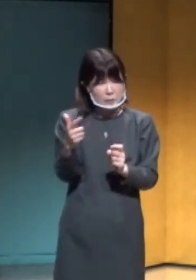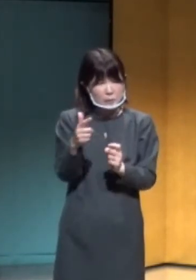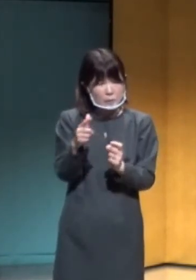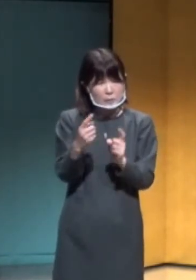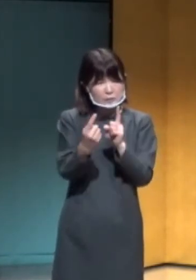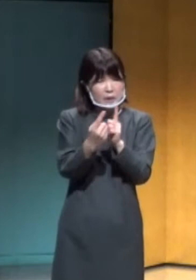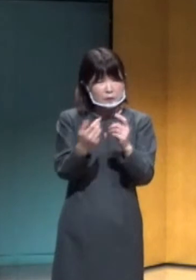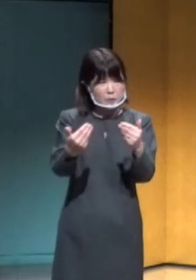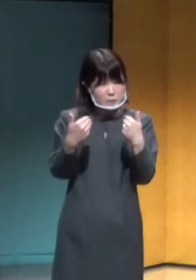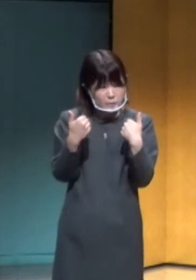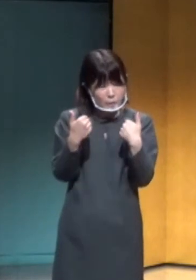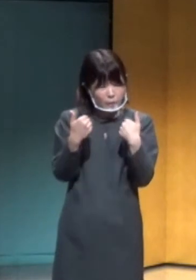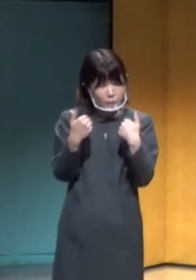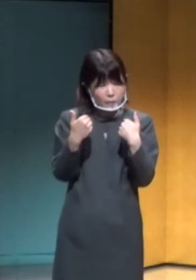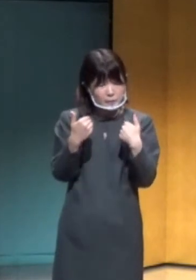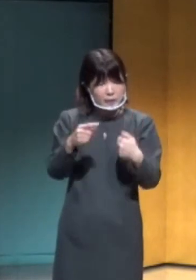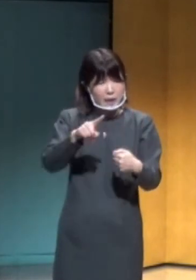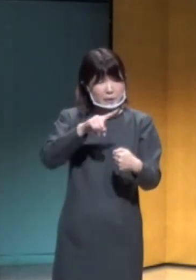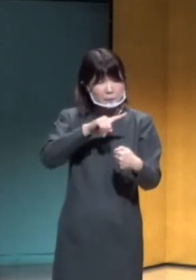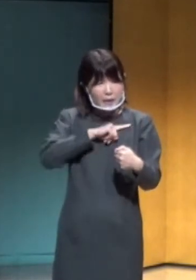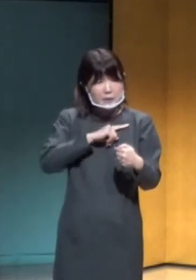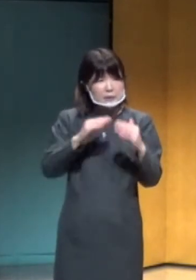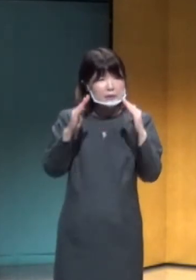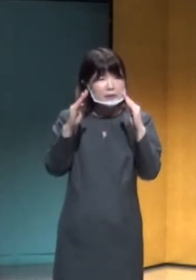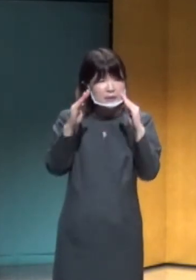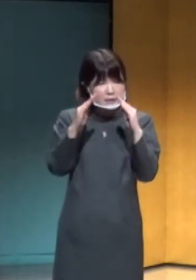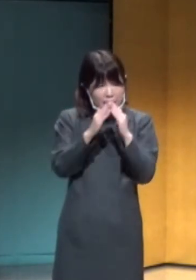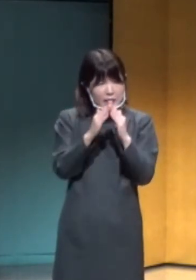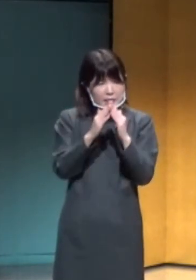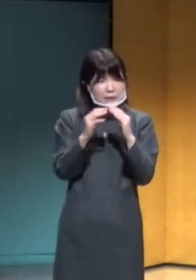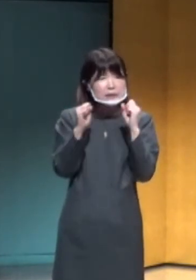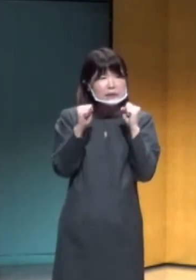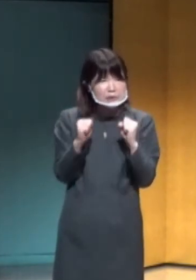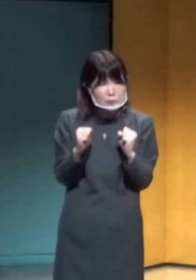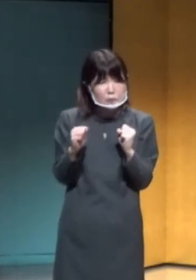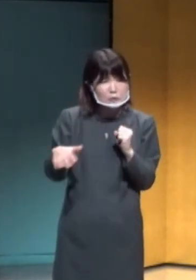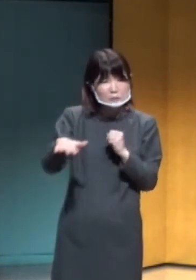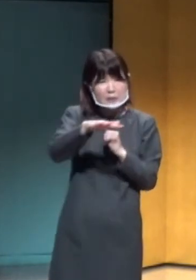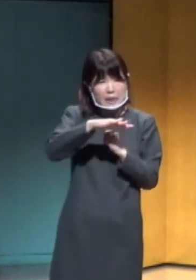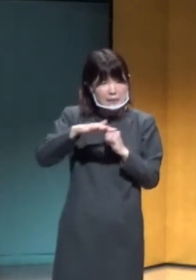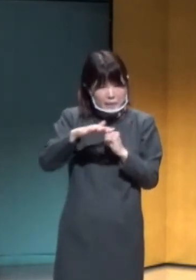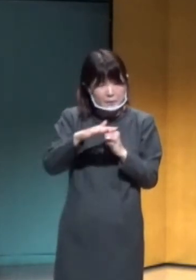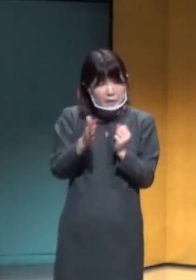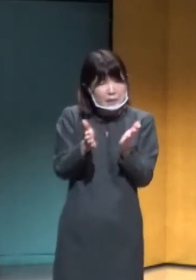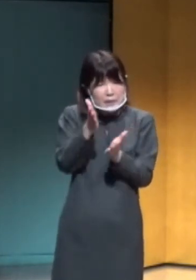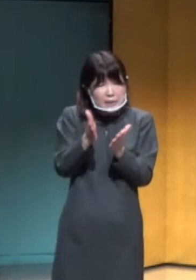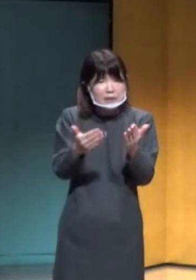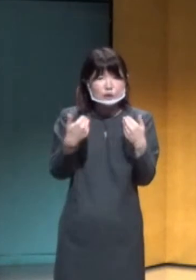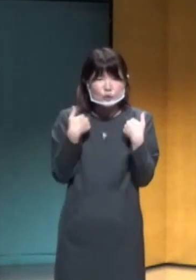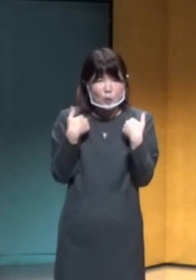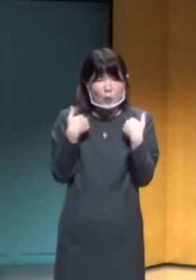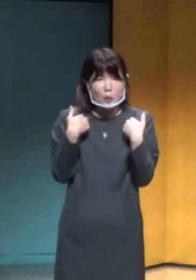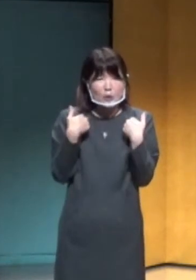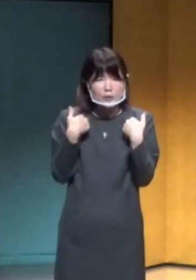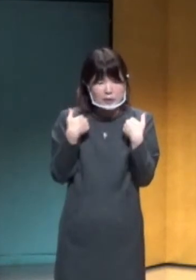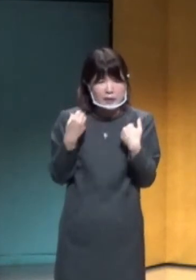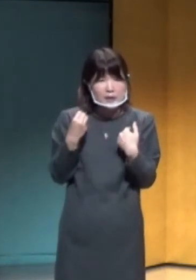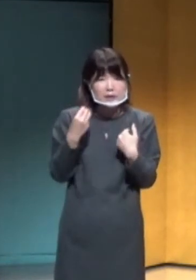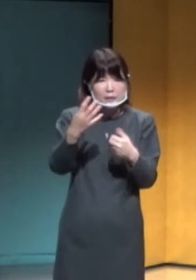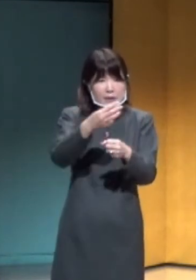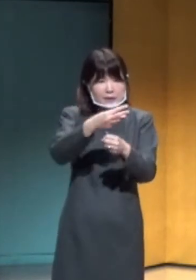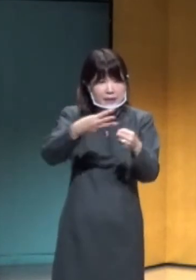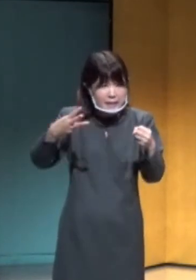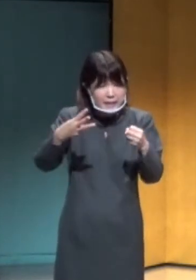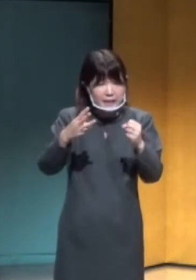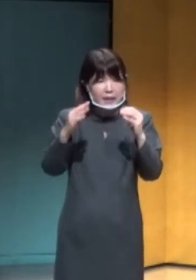ずは自宅療養者の皆さんへのケアを行う、これは令和3年度当初から自